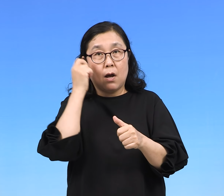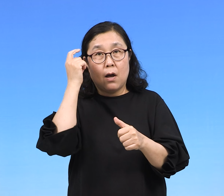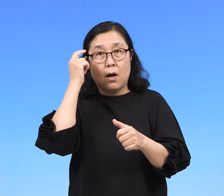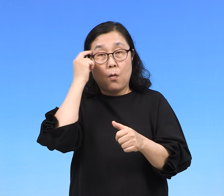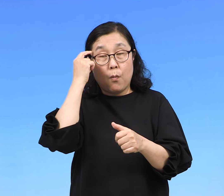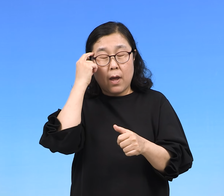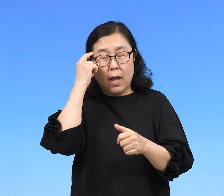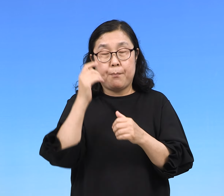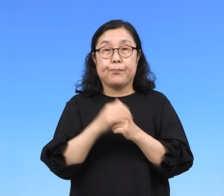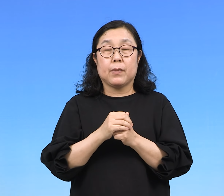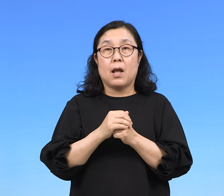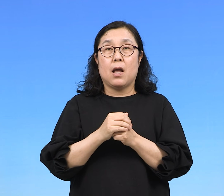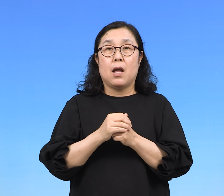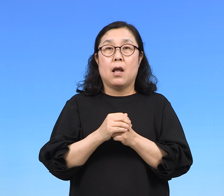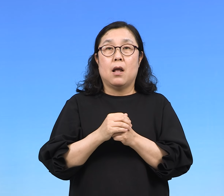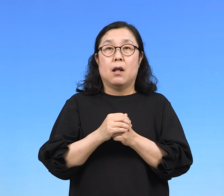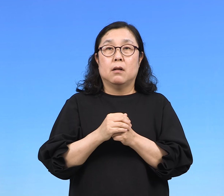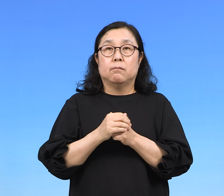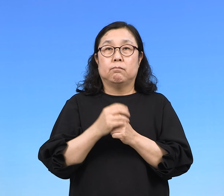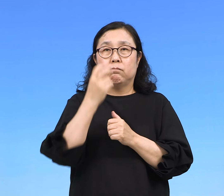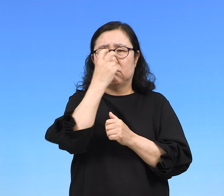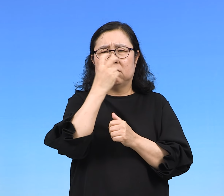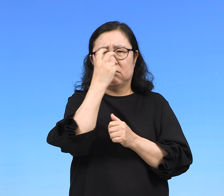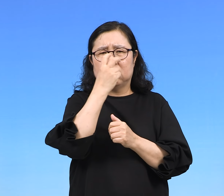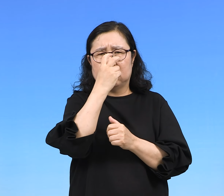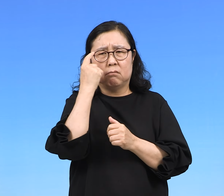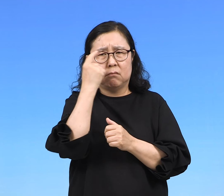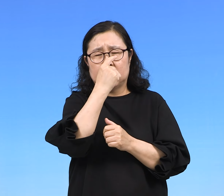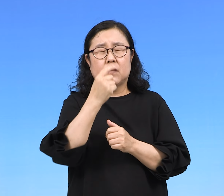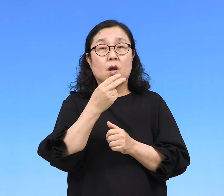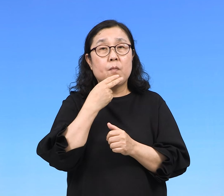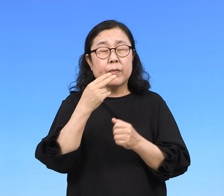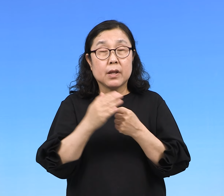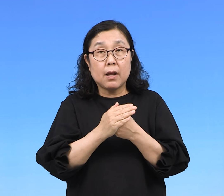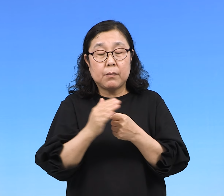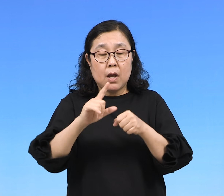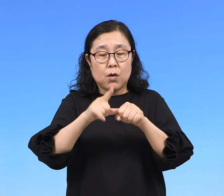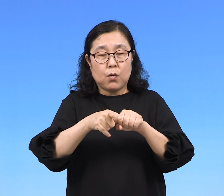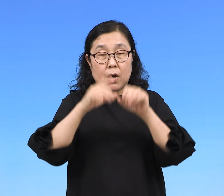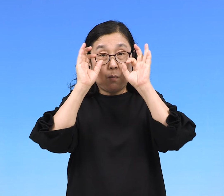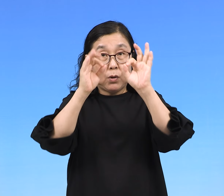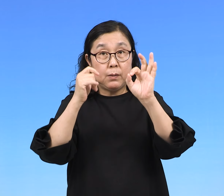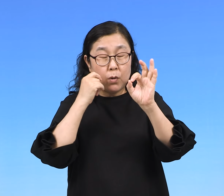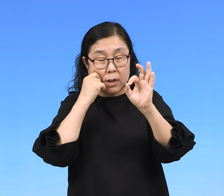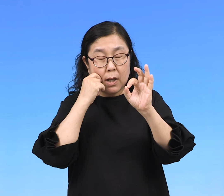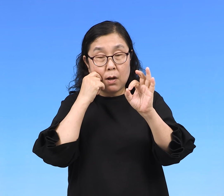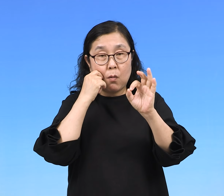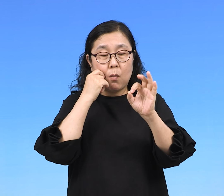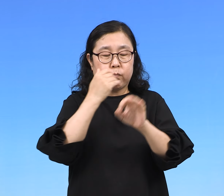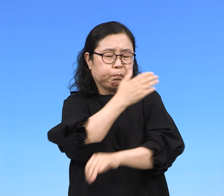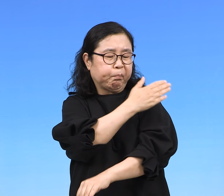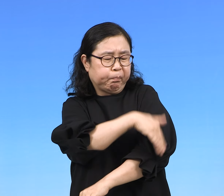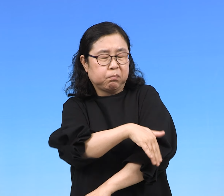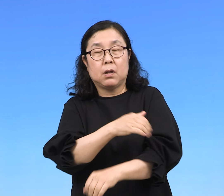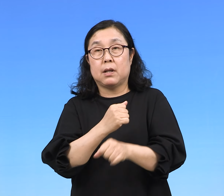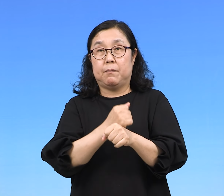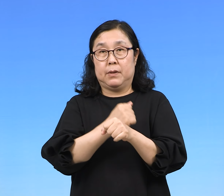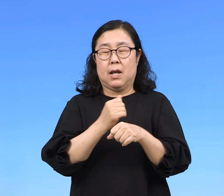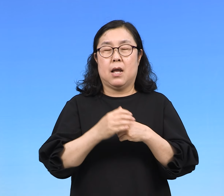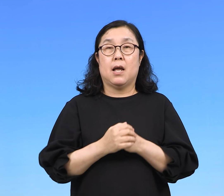줄 모르기 때문이다. 통찰력이 없기 때문에 기회를 볼 줄 모르고 외면해 버린다. 이게 바로 오늘 본문에